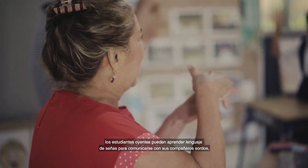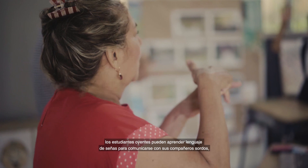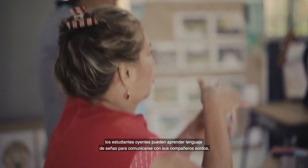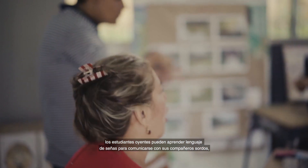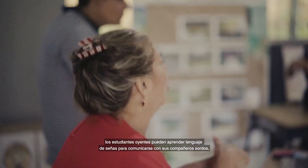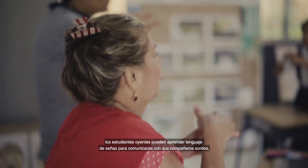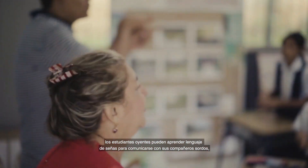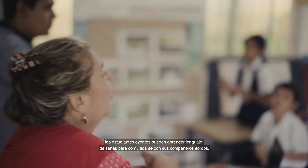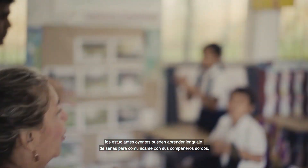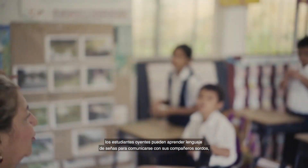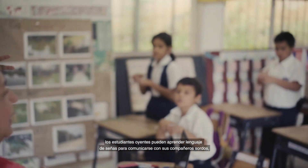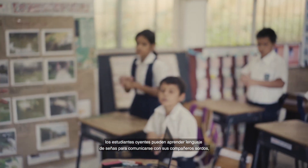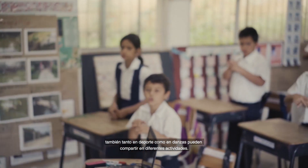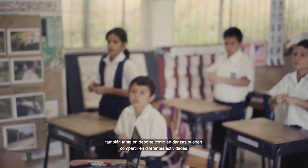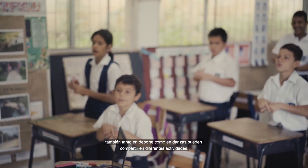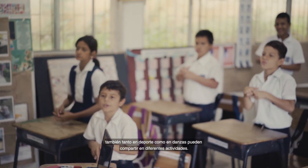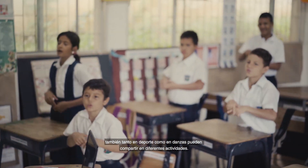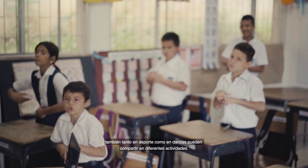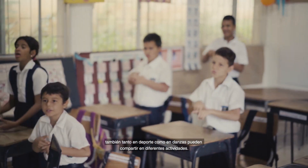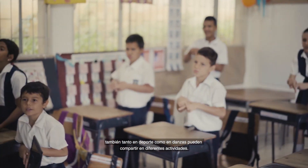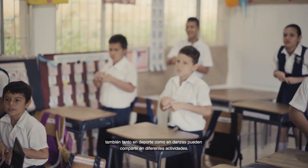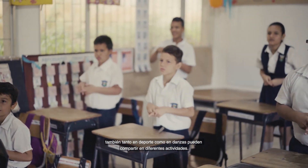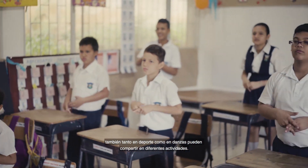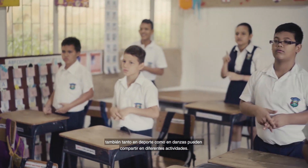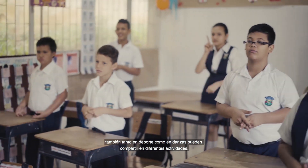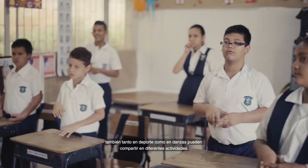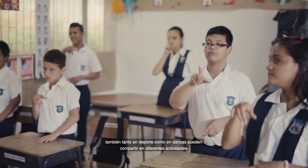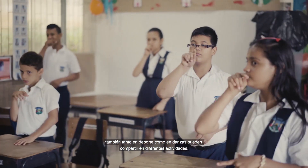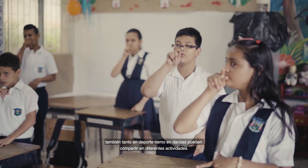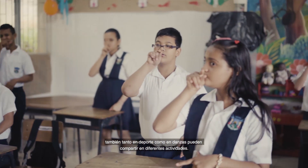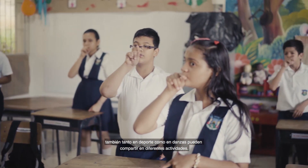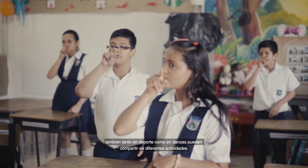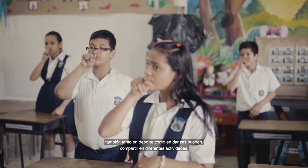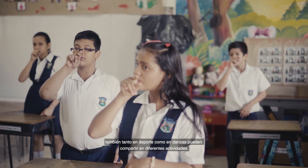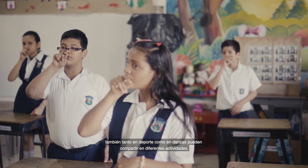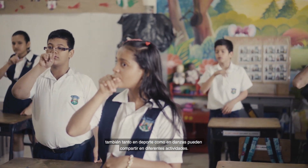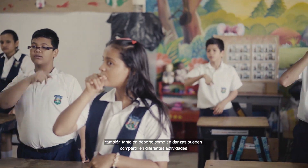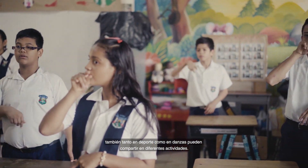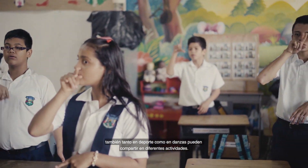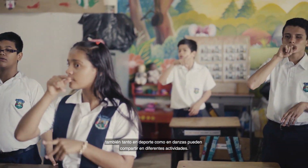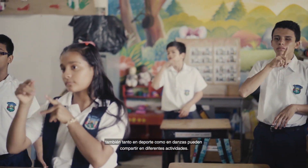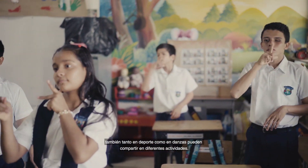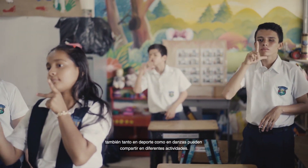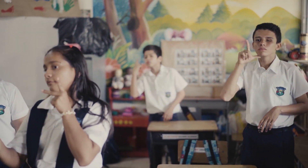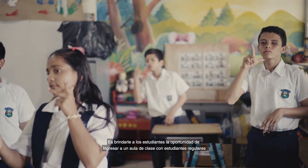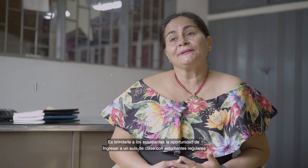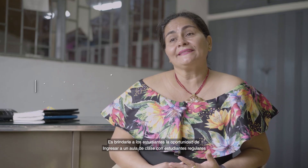para comunicarse con sus compañeros sordos. También tanto en deporte como en danzas pueden compartir en diferentes actividades. Es